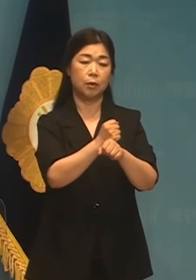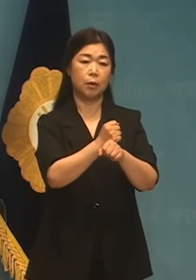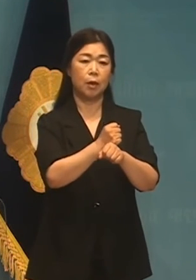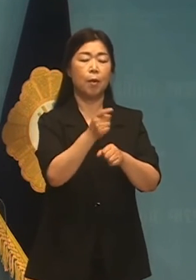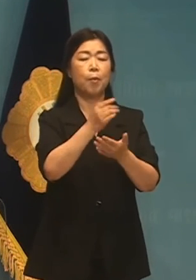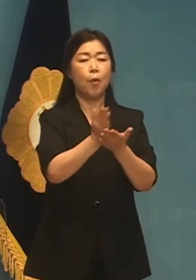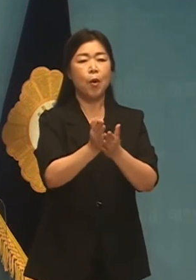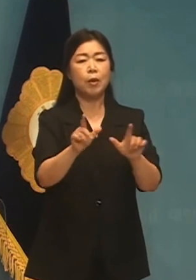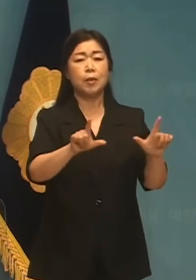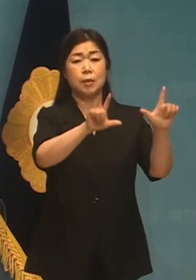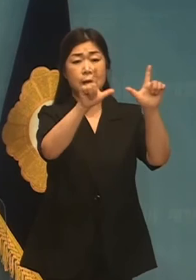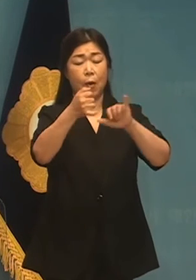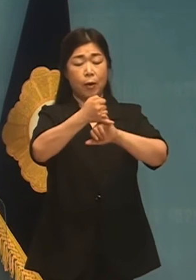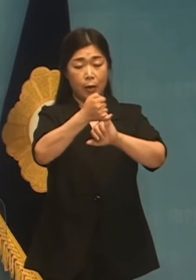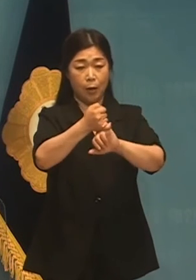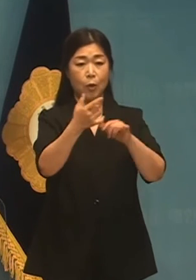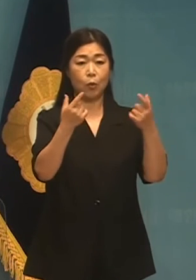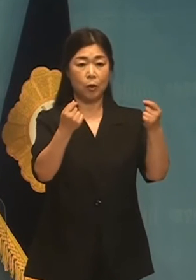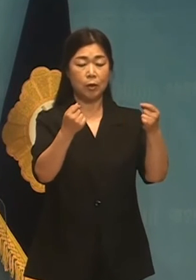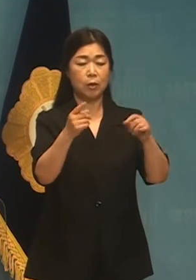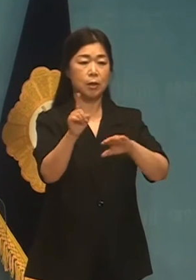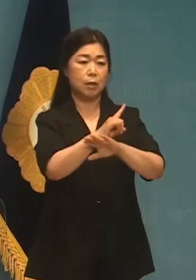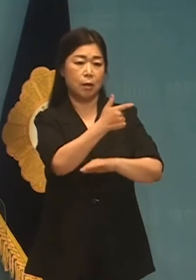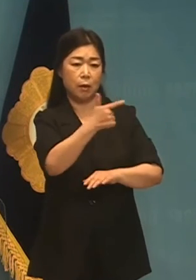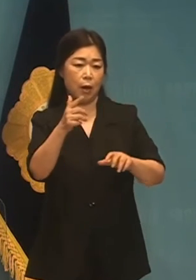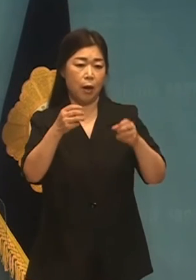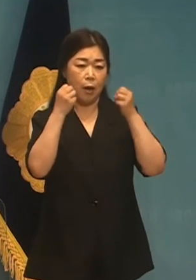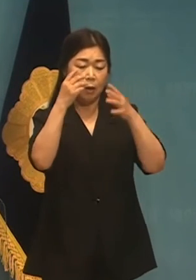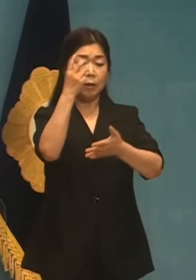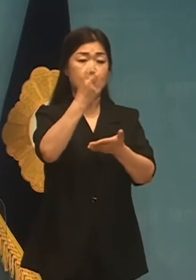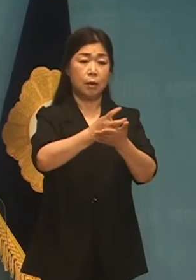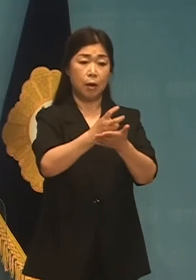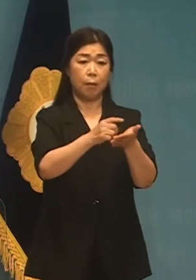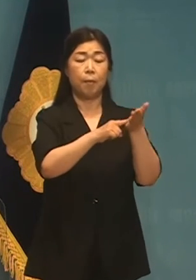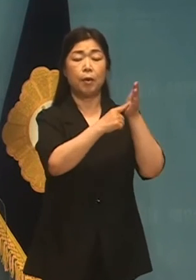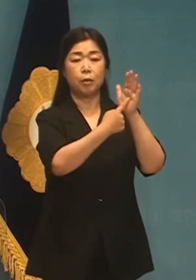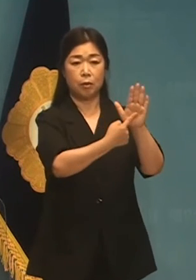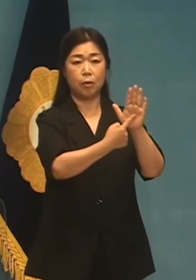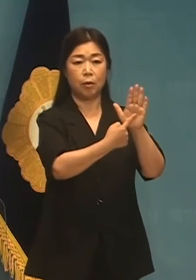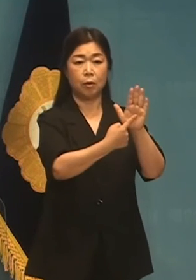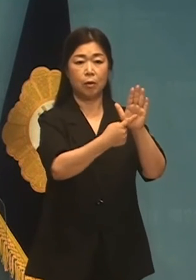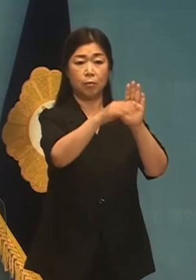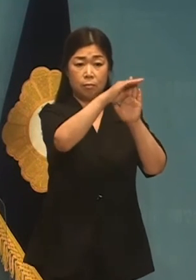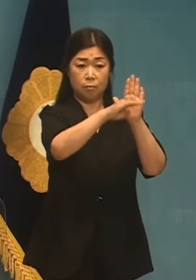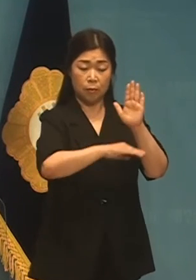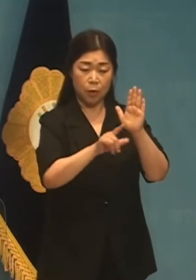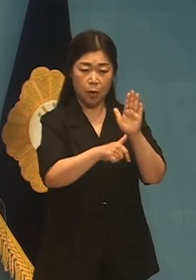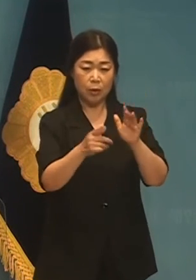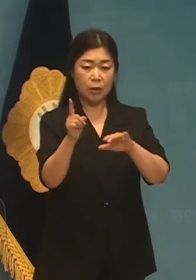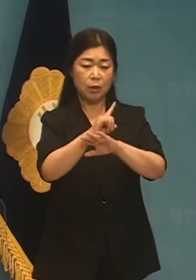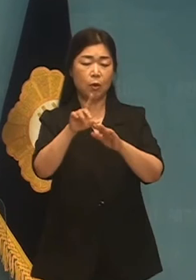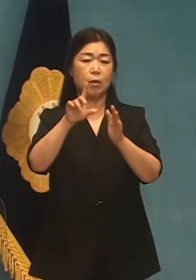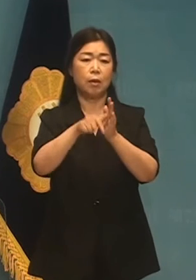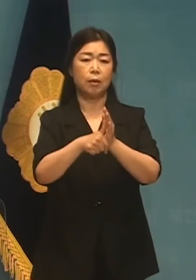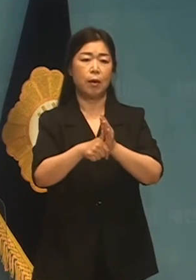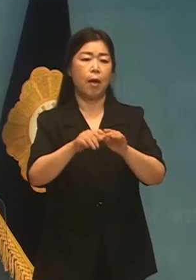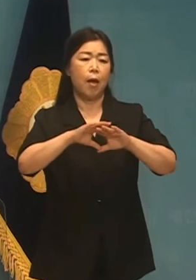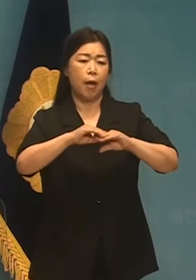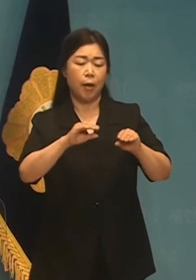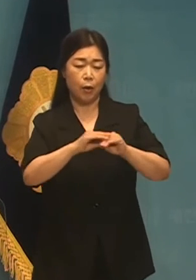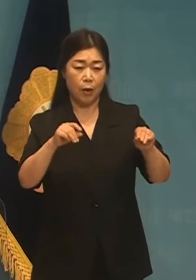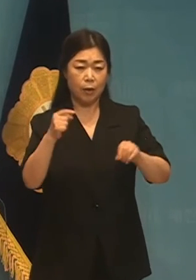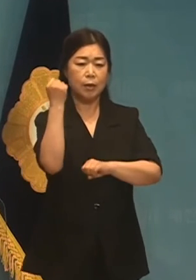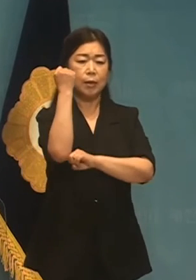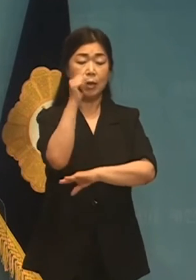일종의 사회계약서인 디지털 대헌장을 제정해 디지털 시대를 펼쳐나가는